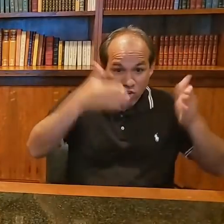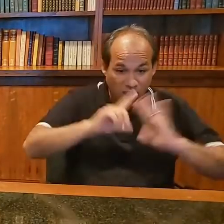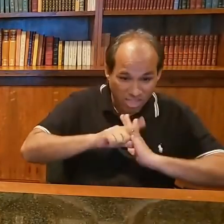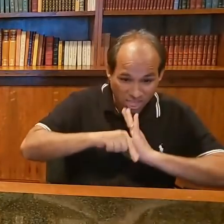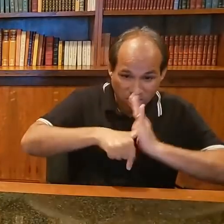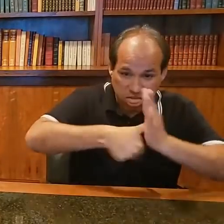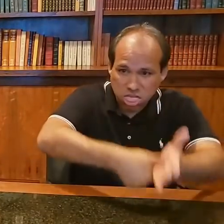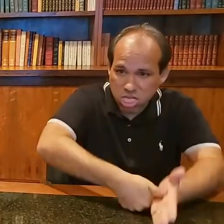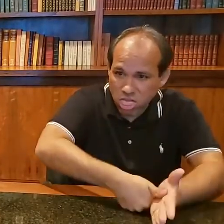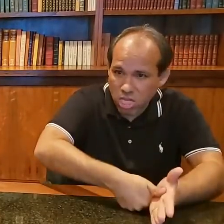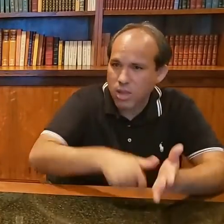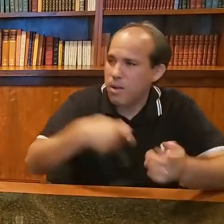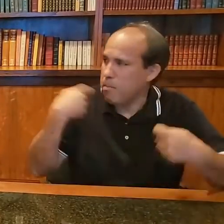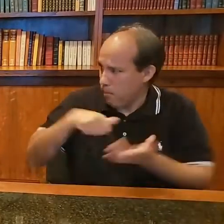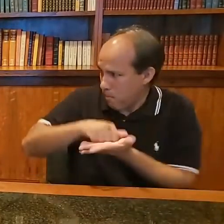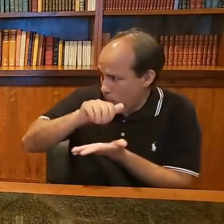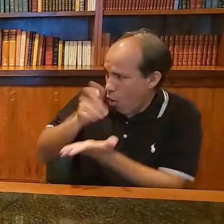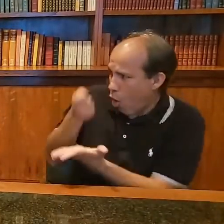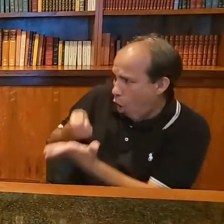parada, ele tem que ser punido ou não?